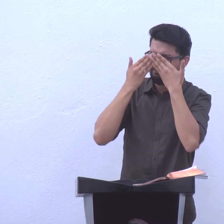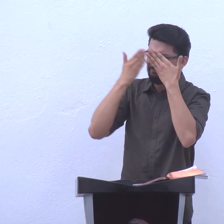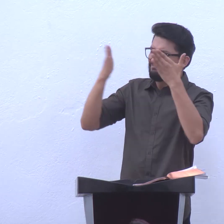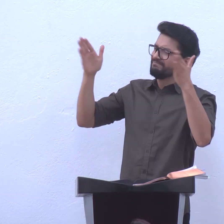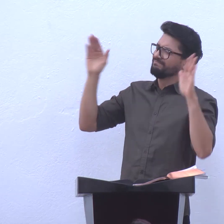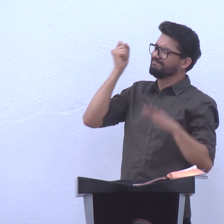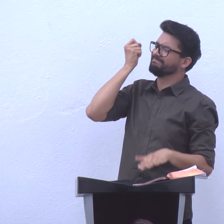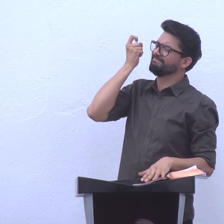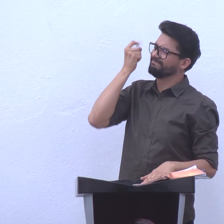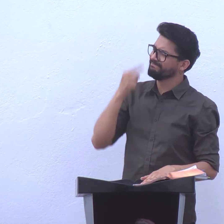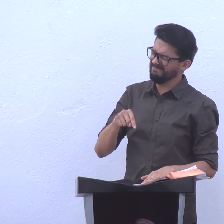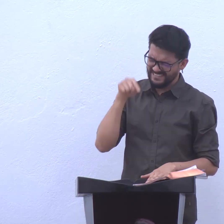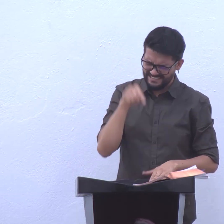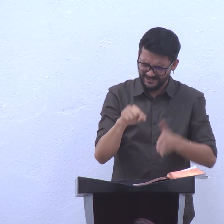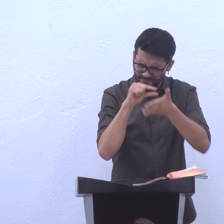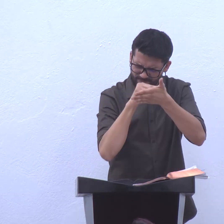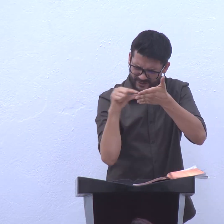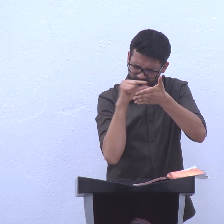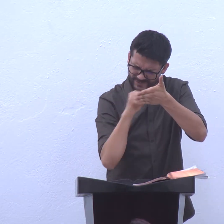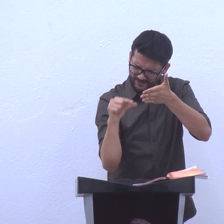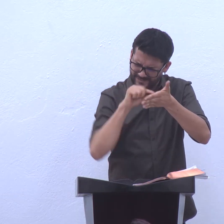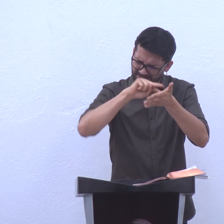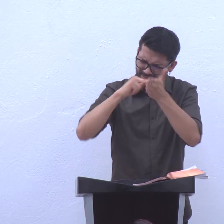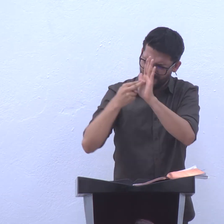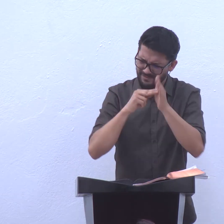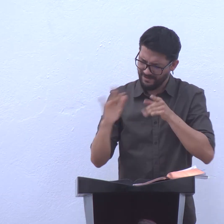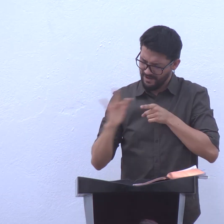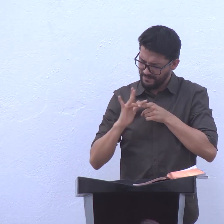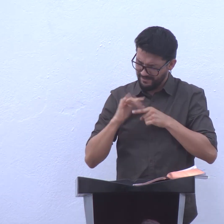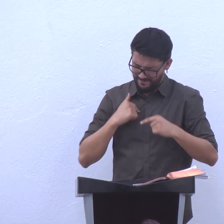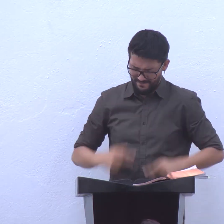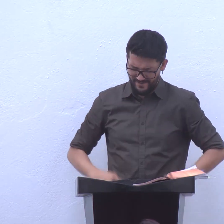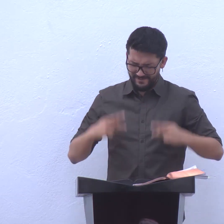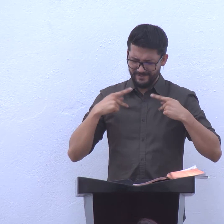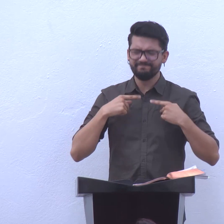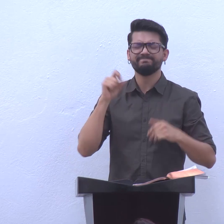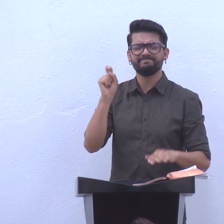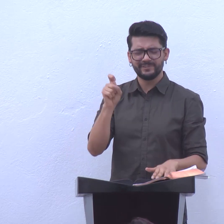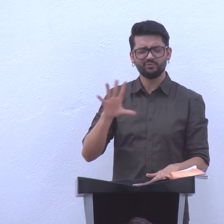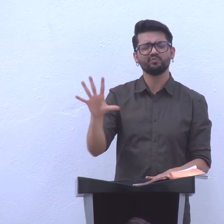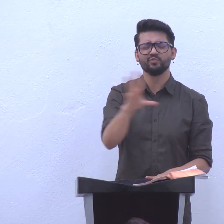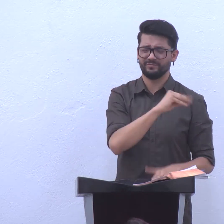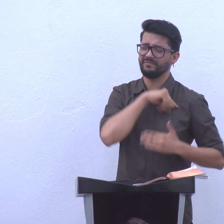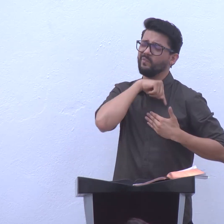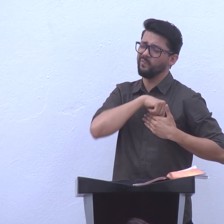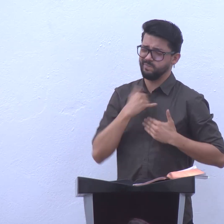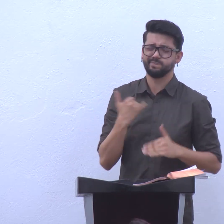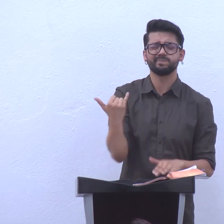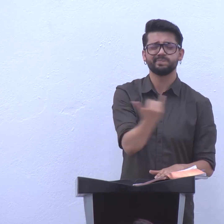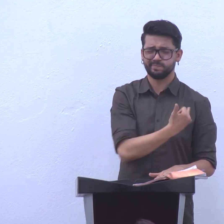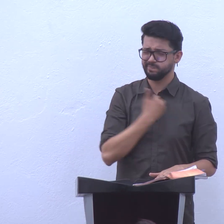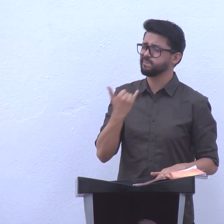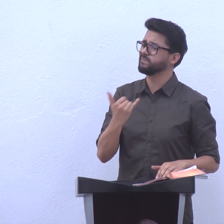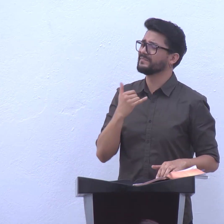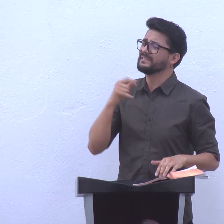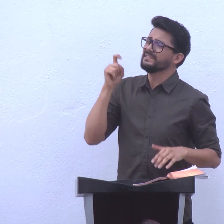reconocemos las bondades de tu Espíritu Santo, quien ha abierto nuestros ojos para que tomemos en práctica tus